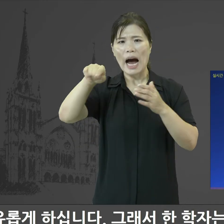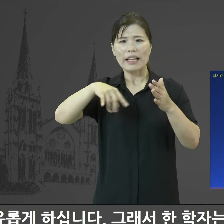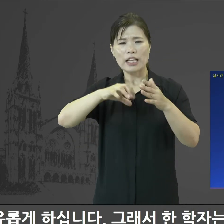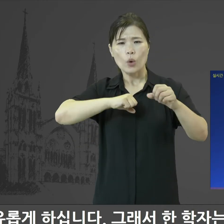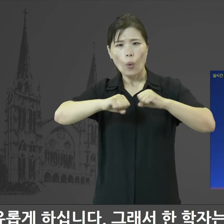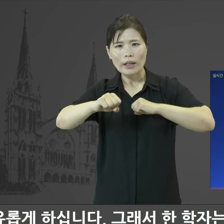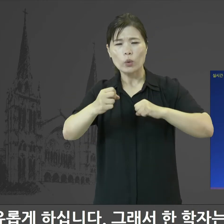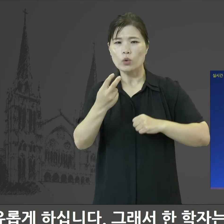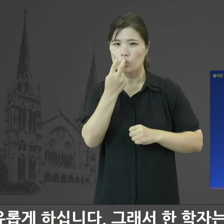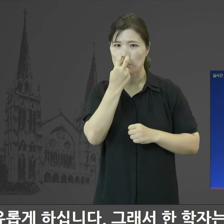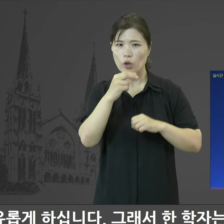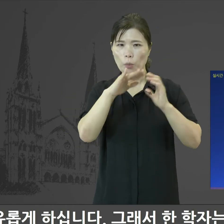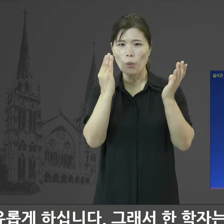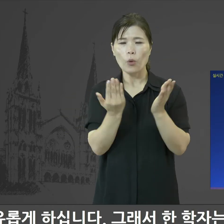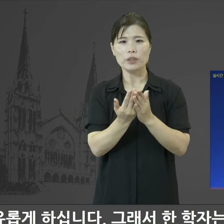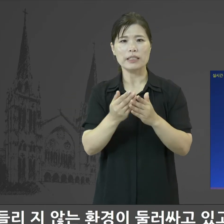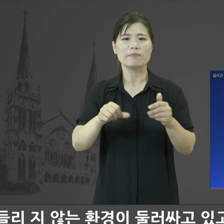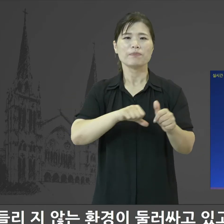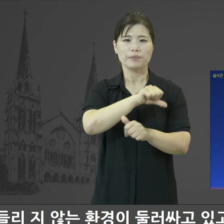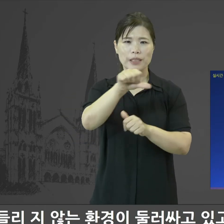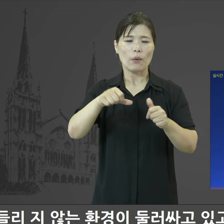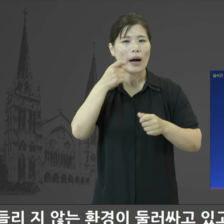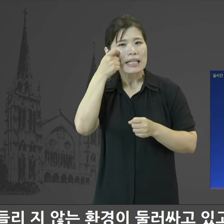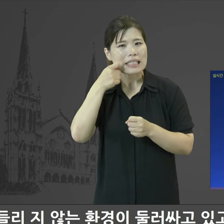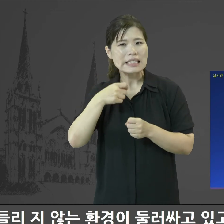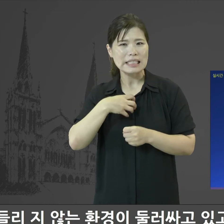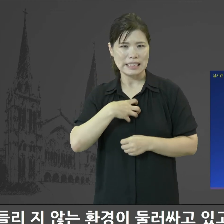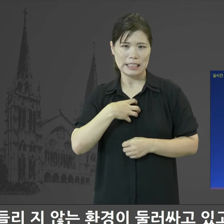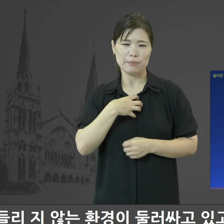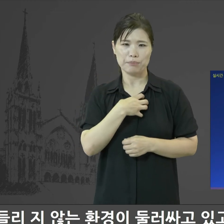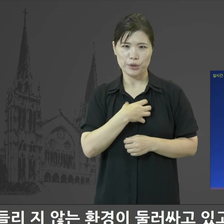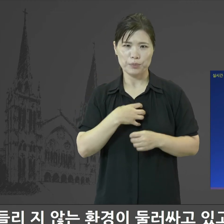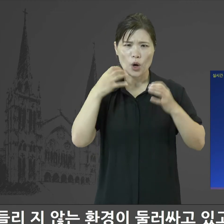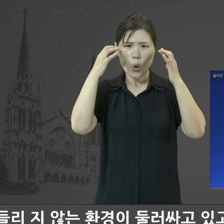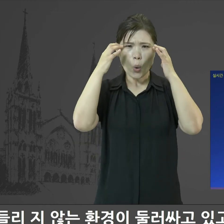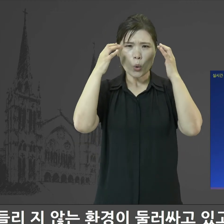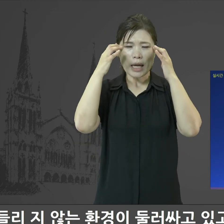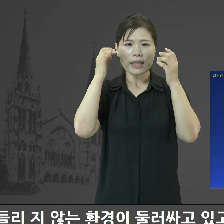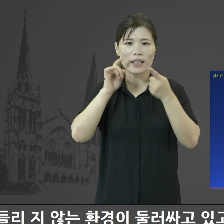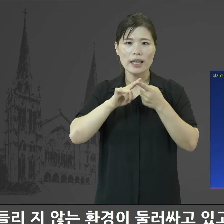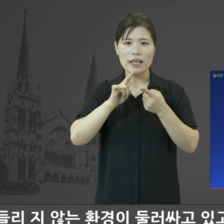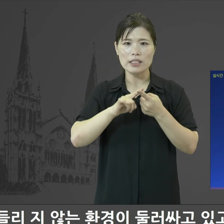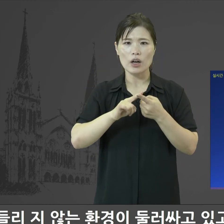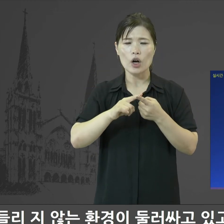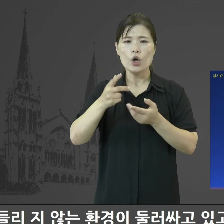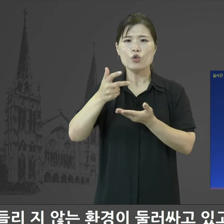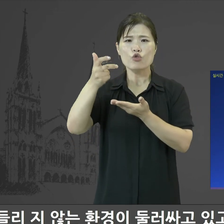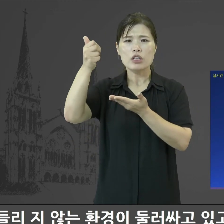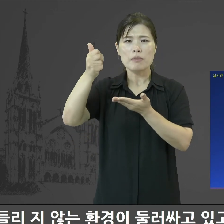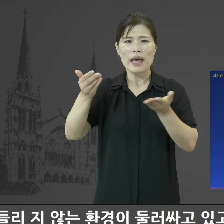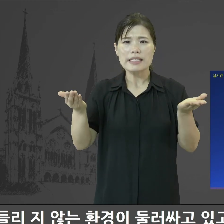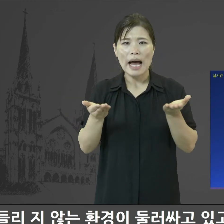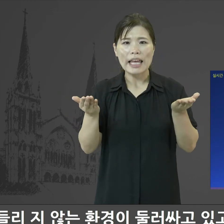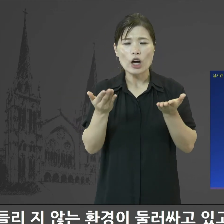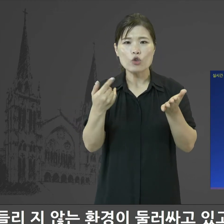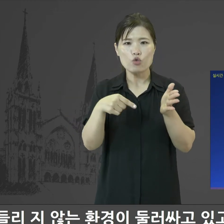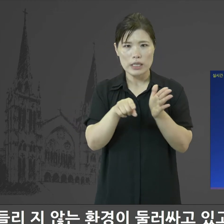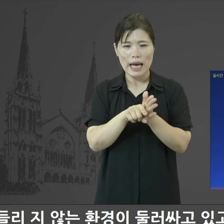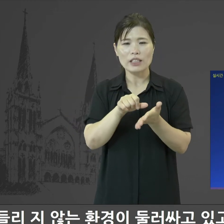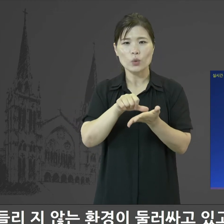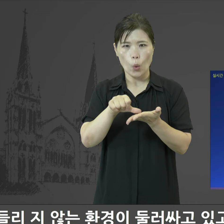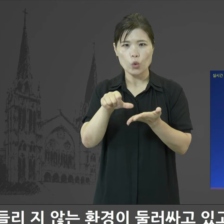모든 상황, 모든 슬픔, 모든 고난은 그분의 지속적인 거룩하게 하는 사역을 위한 도구가